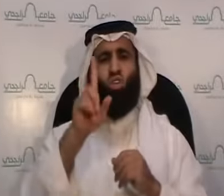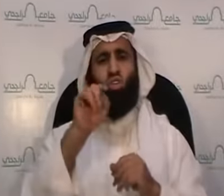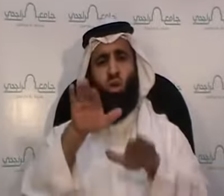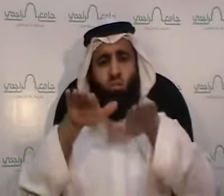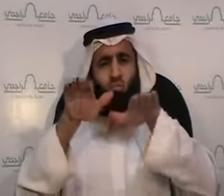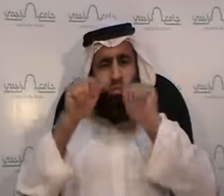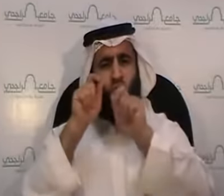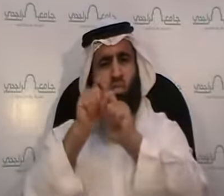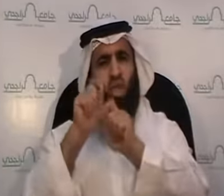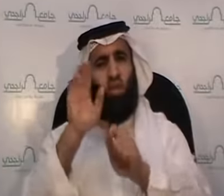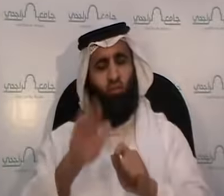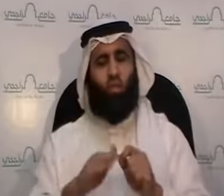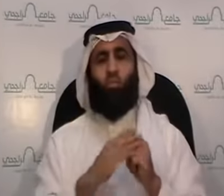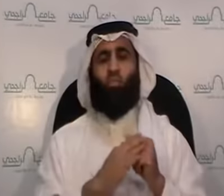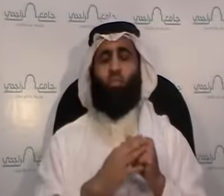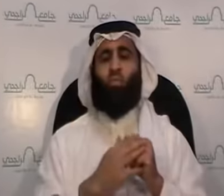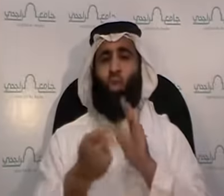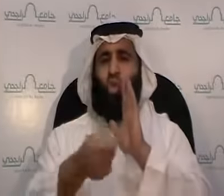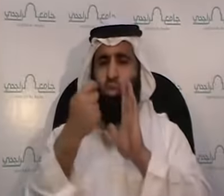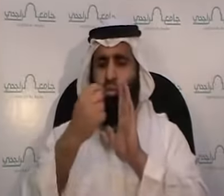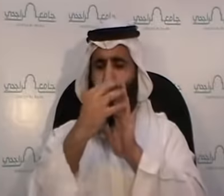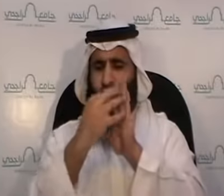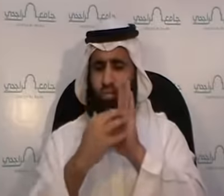يسطرها ويكتبها ويدونها